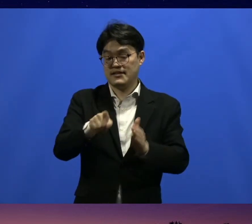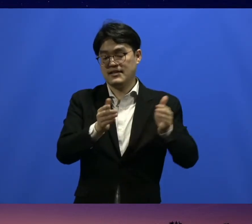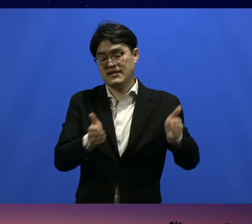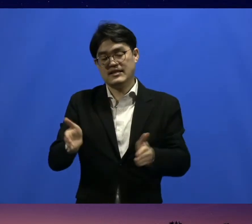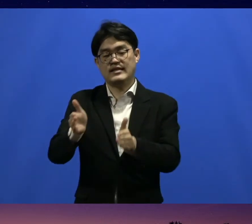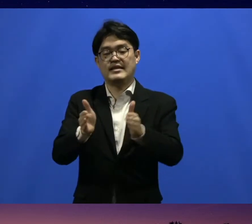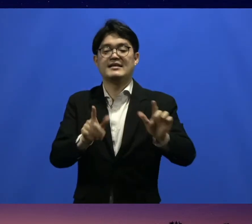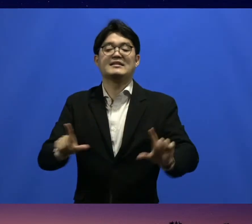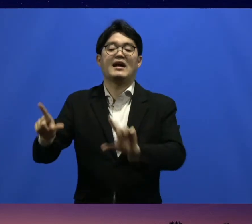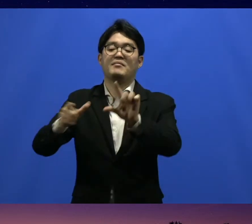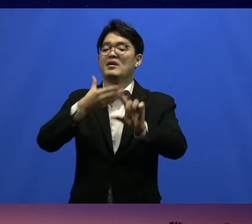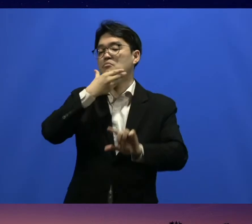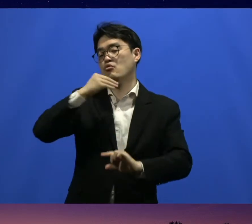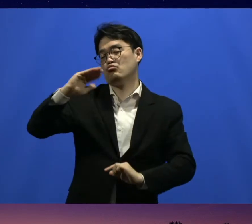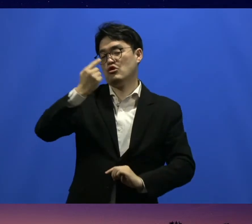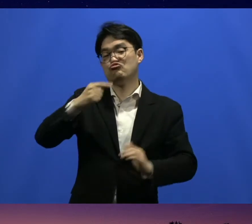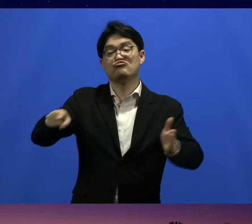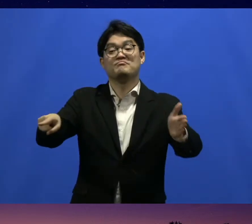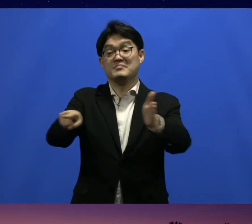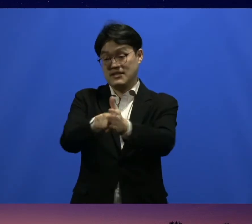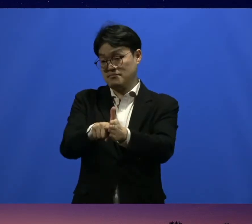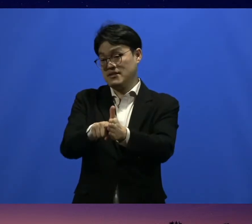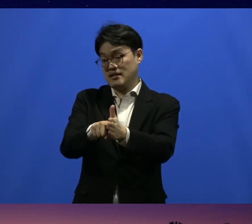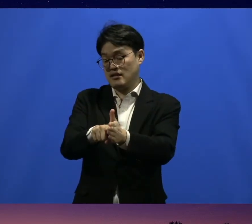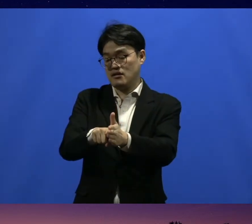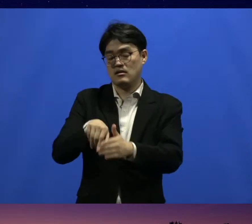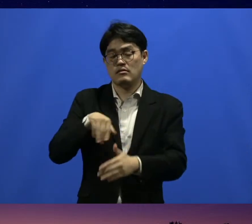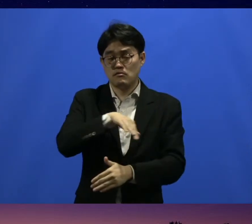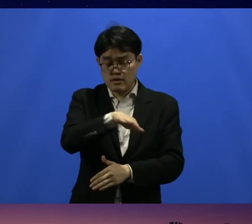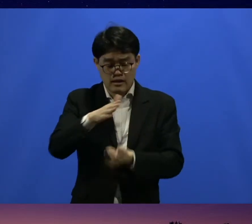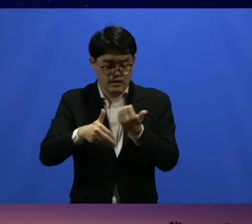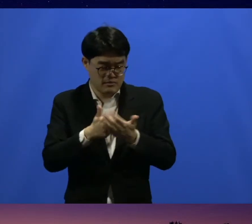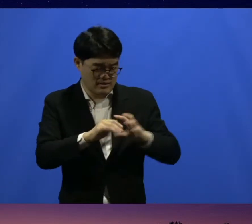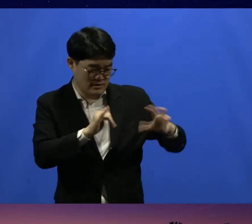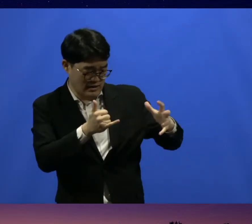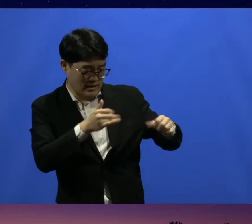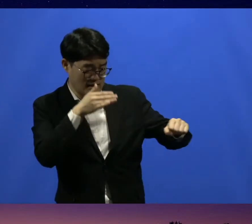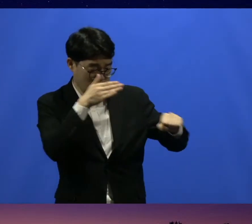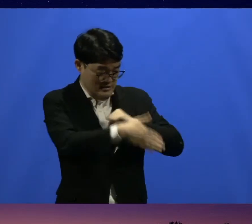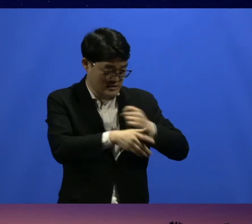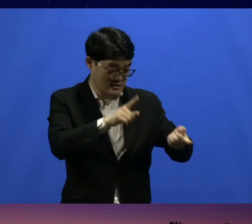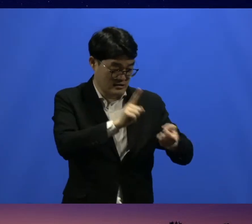줄로 믿습니다. 하나님, 우리가 얄팍한 이 세상의 방식으로 살지 않게